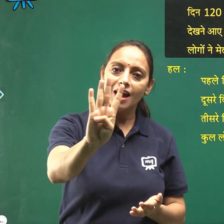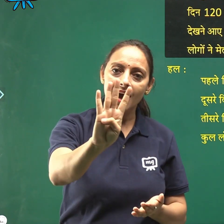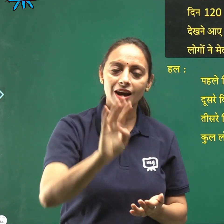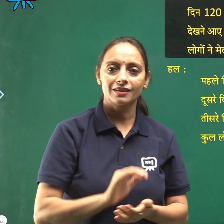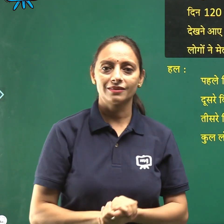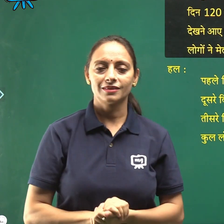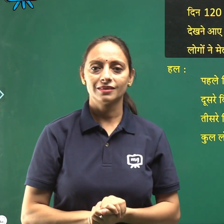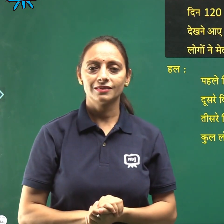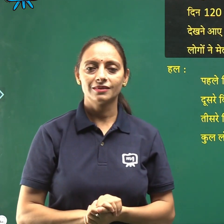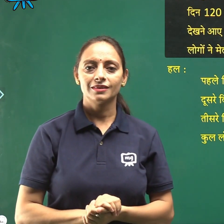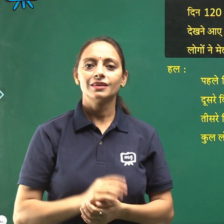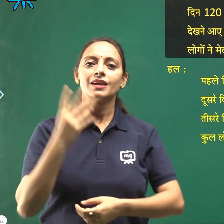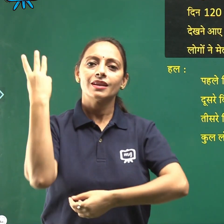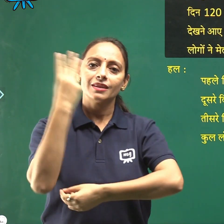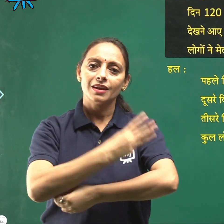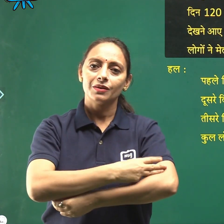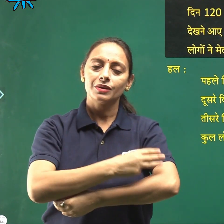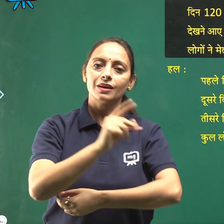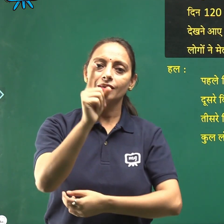चार। तीनों दिन